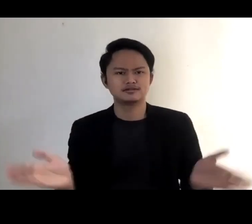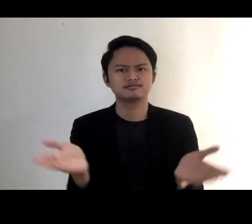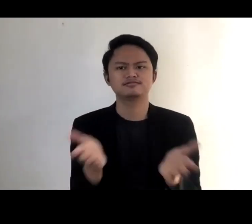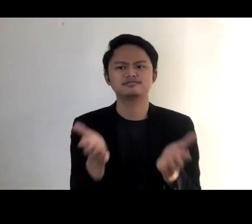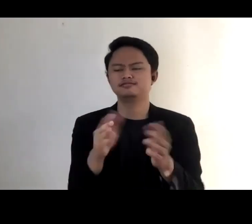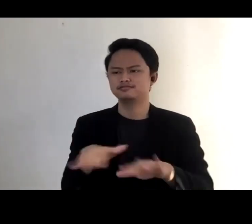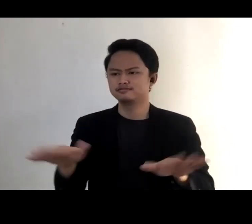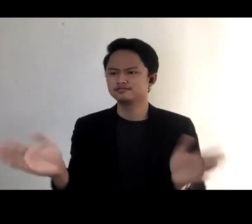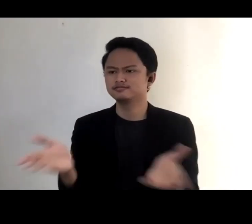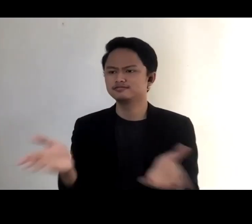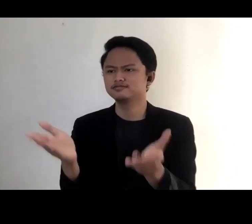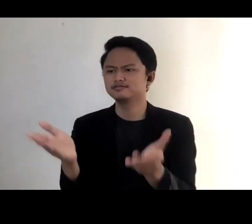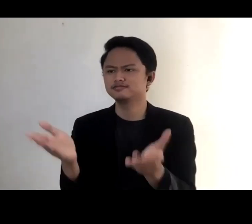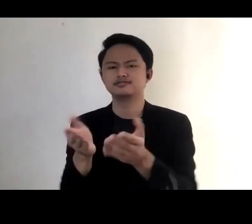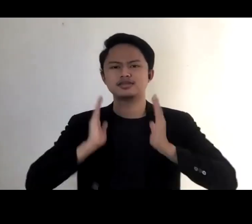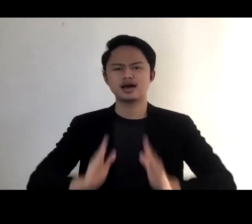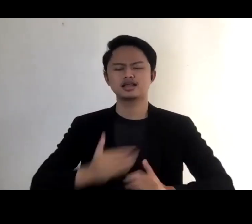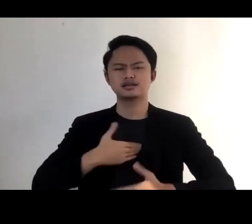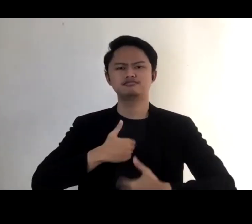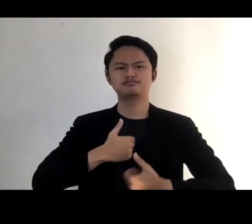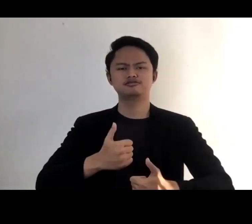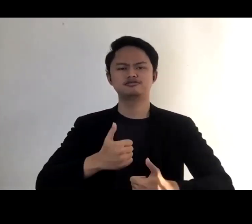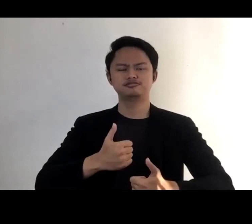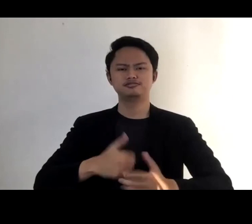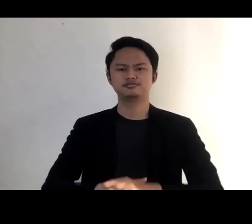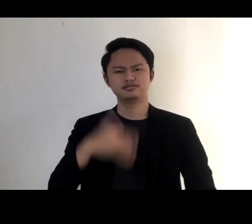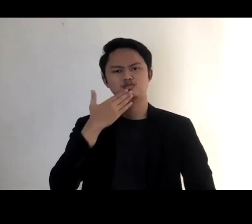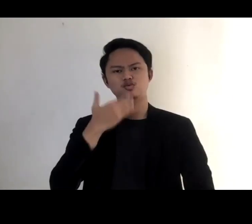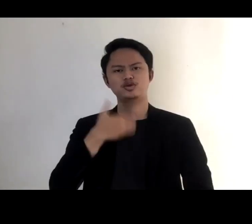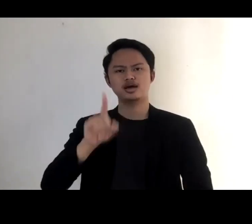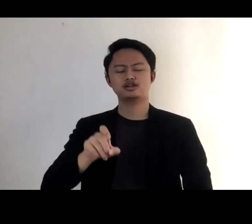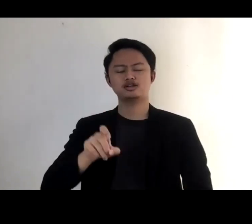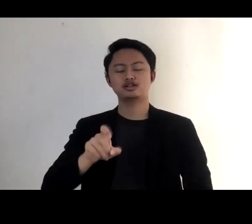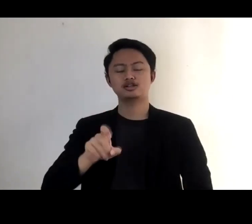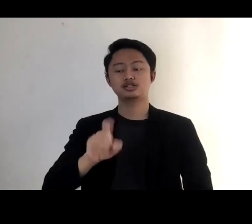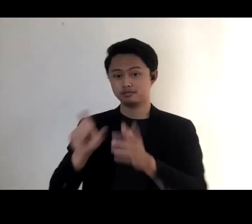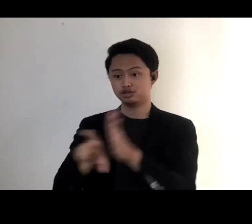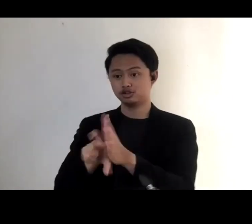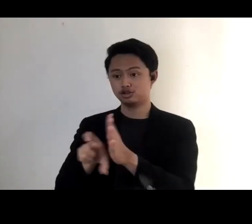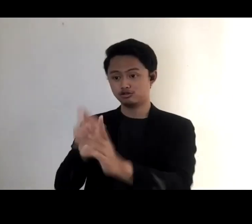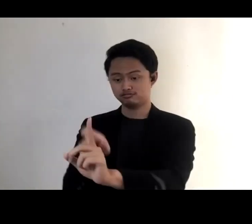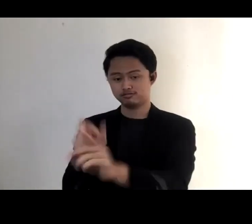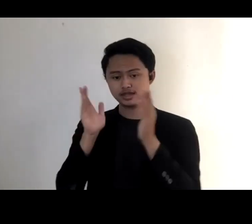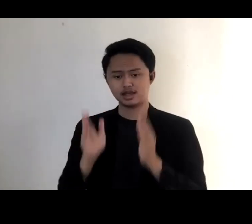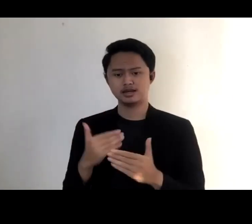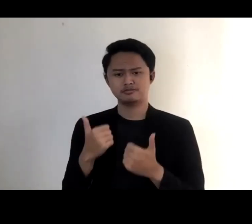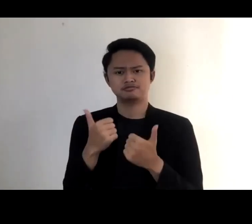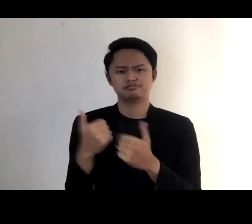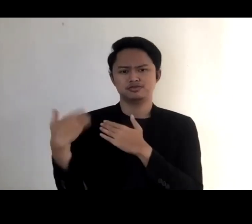anak-anak kita memiliki karakter baik. Karena kalau karakternya sudah baik, tanggung jawabnya sudah